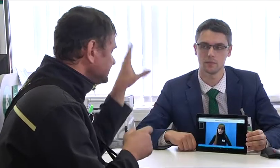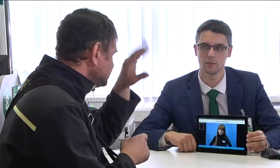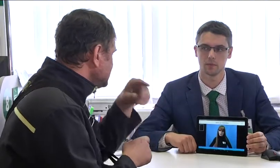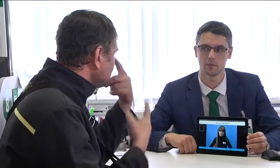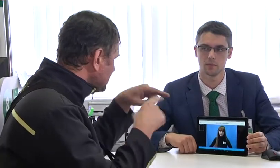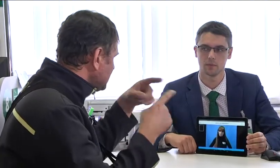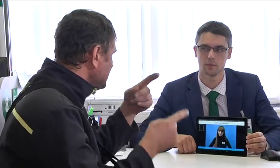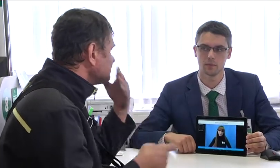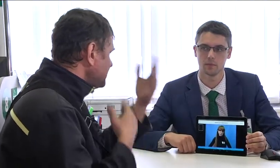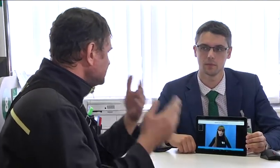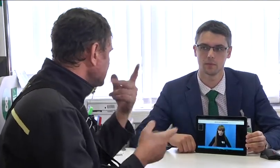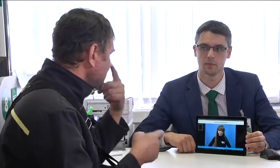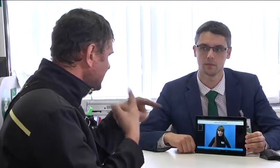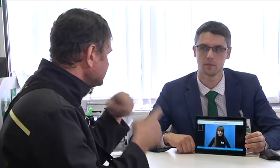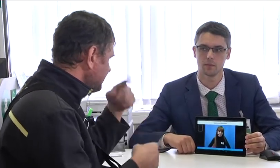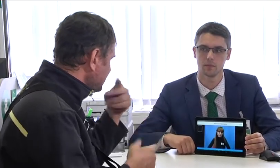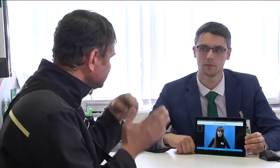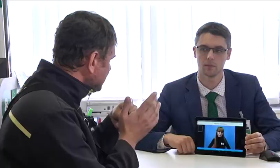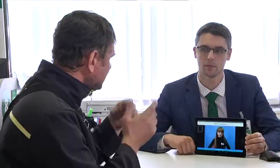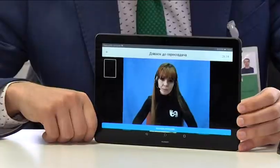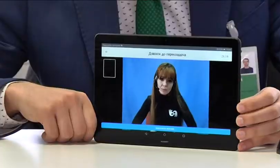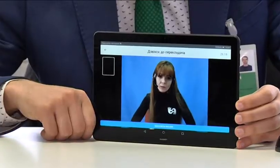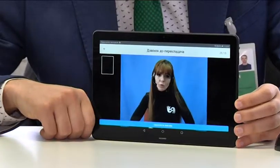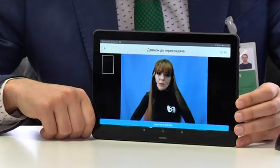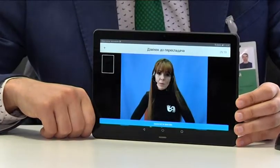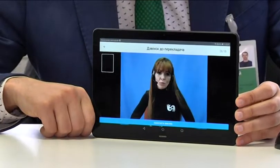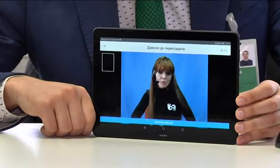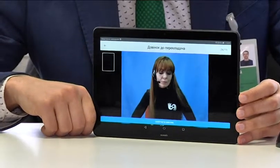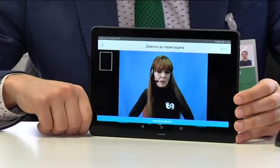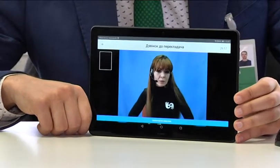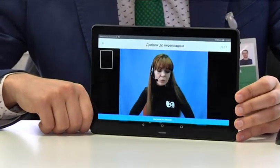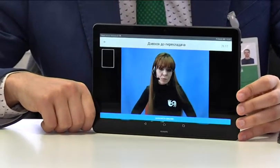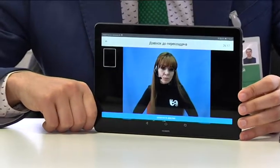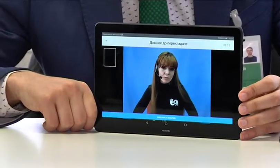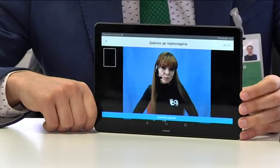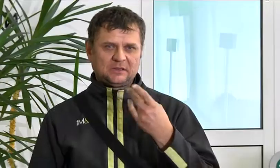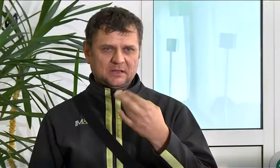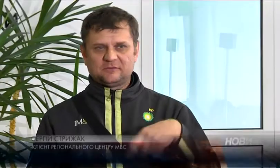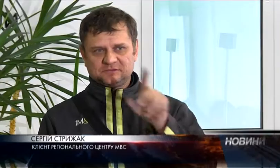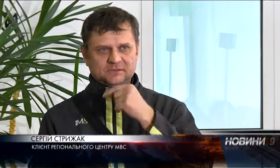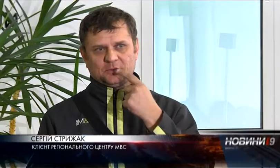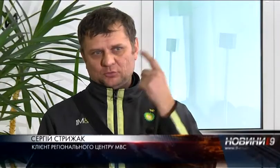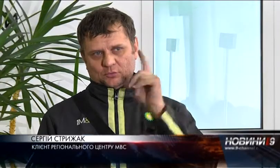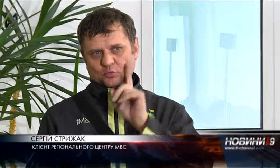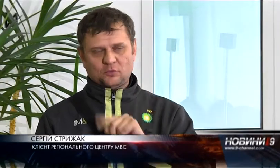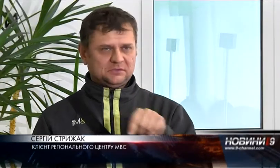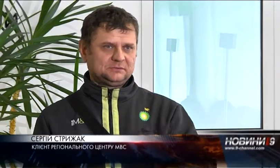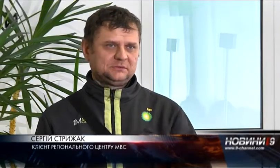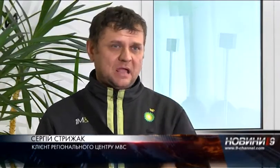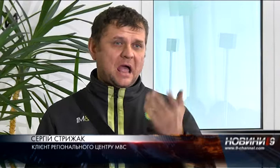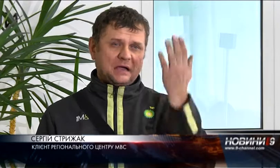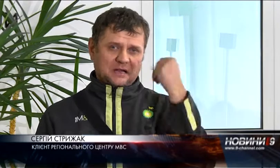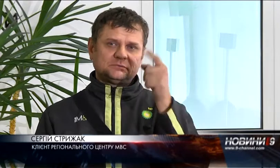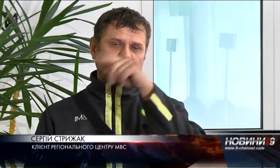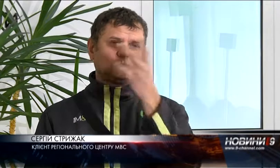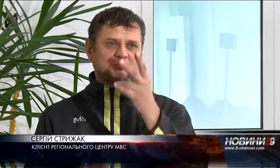співробітниками установи на папірці. Комунікаційна перепона і дратувала, і забирала чимало часу. Раніше будь-яке